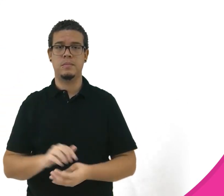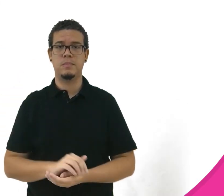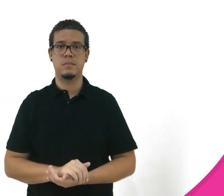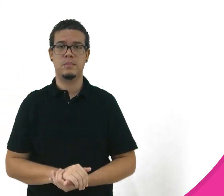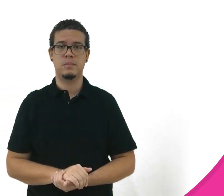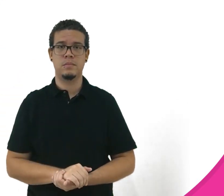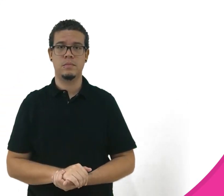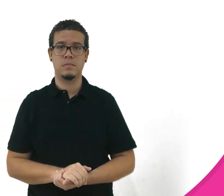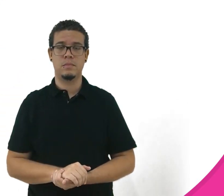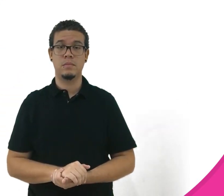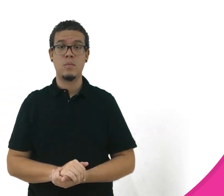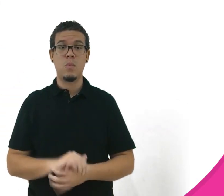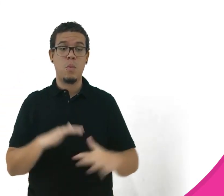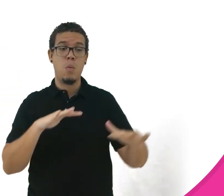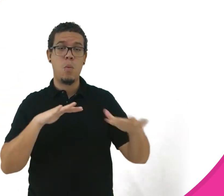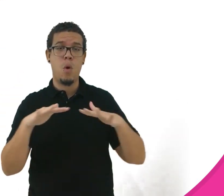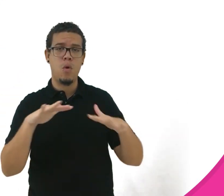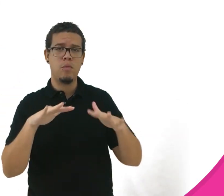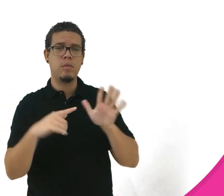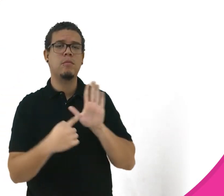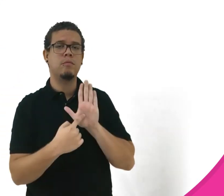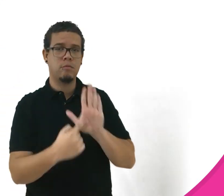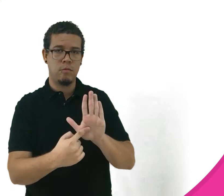O outro é o zigue-zague para o sinal de gráfico.